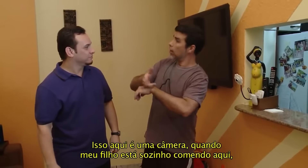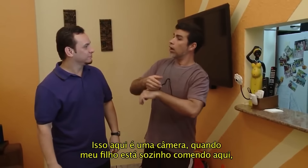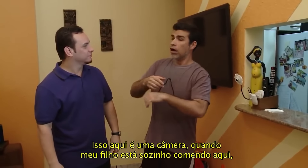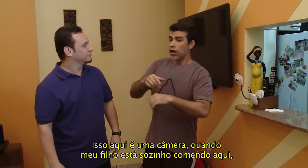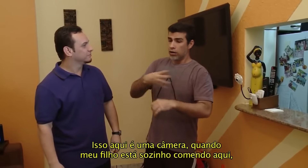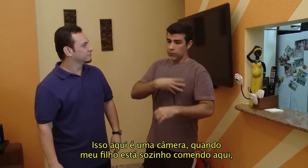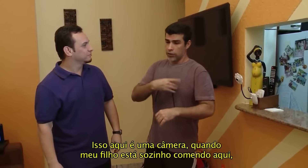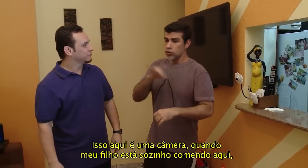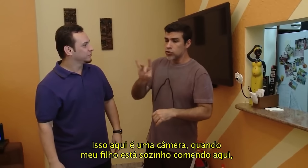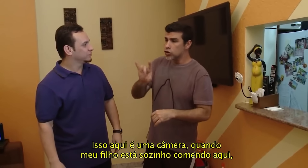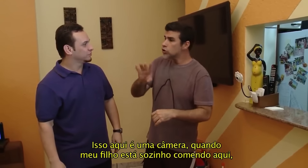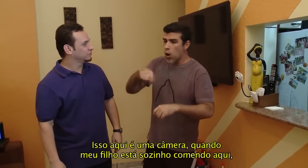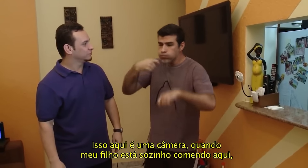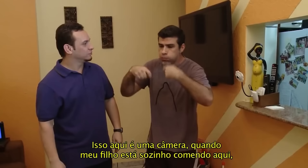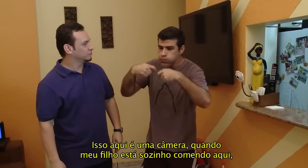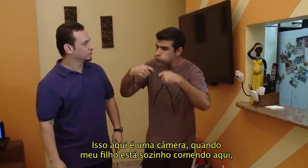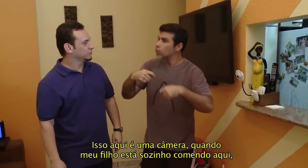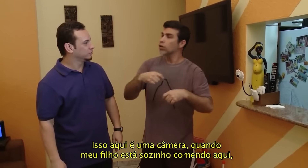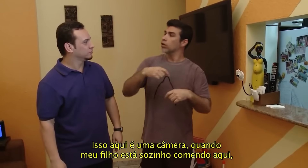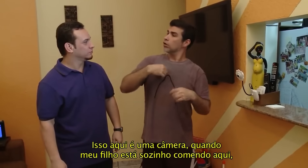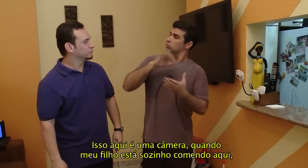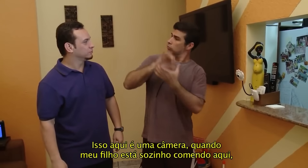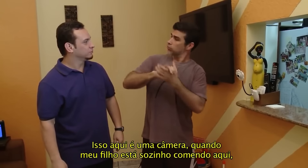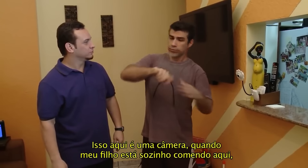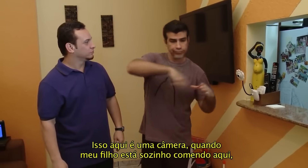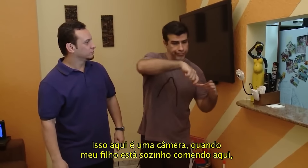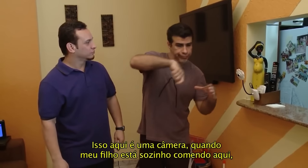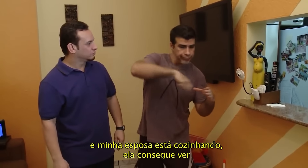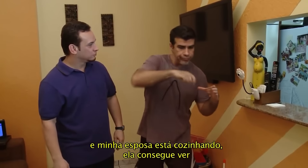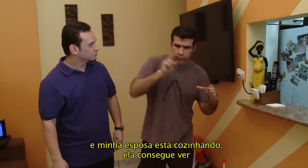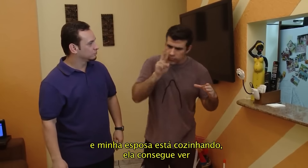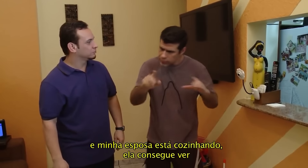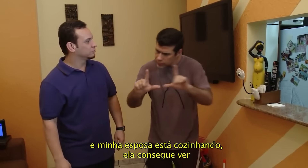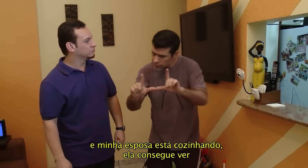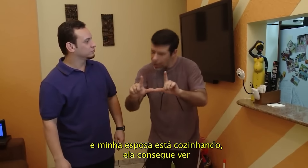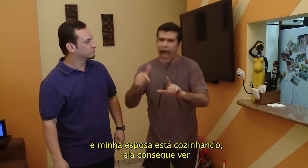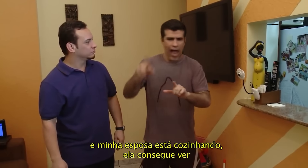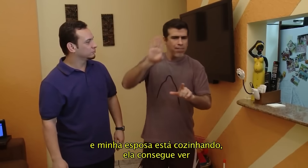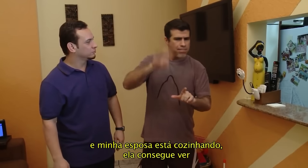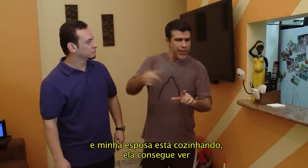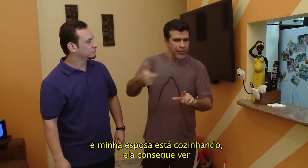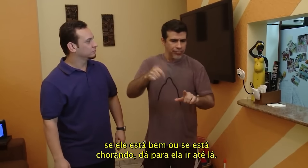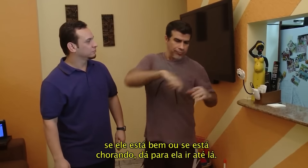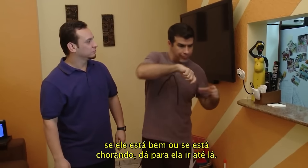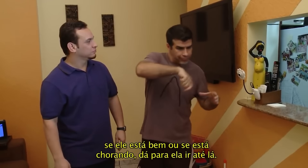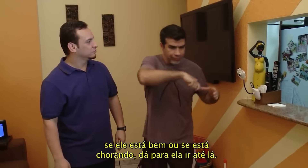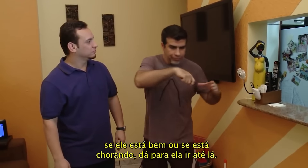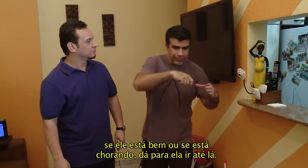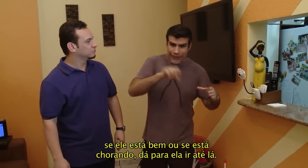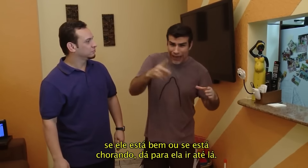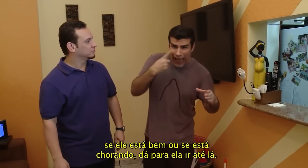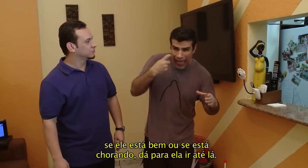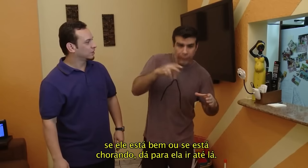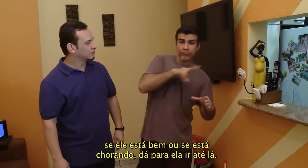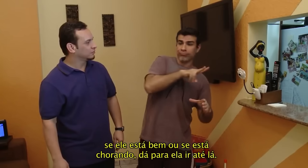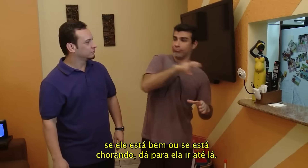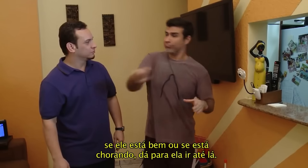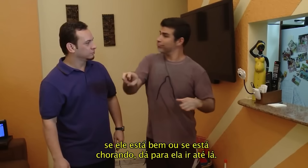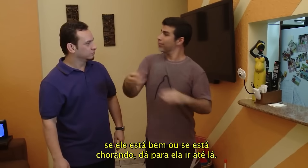câmera. Quando meu filho está sozinho comendo aqui e minha esposa está cozinhando, ela consegue ver se ele está bem ou se está chorando. Dá para ela ir até lá. A